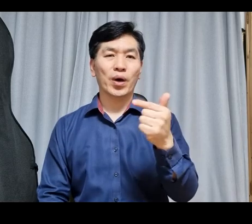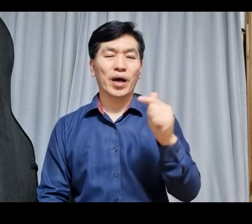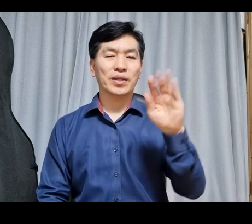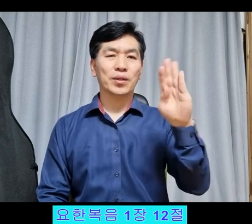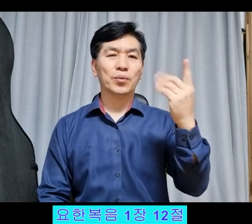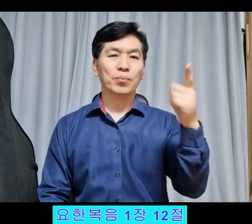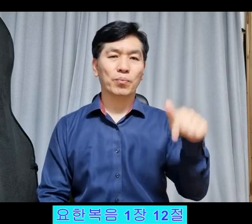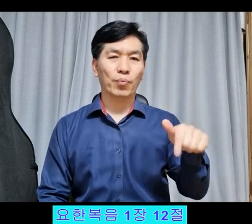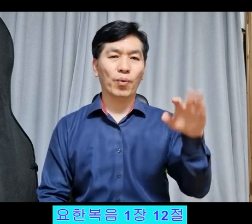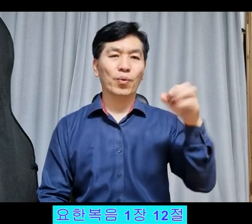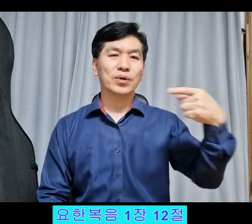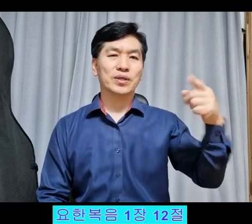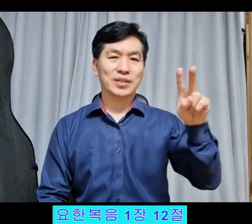요한복음